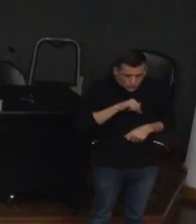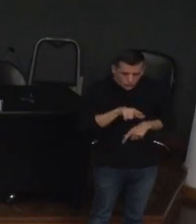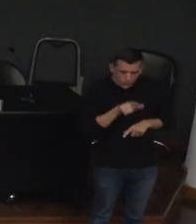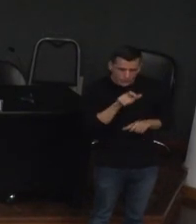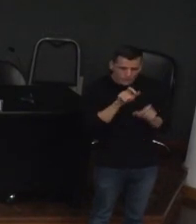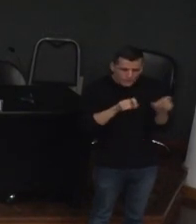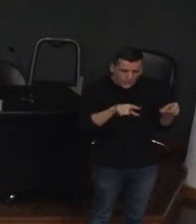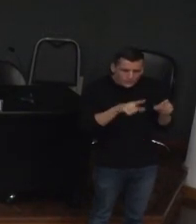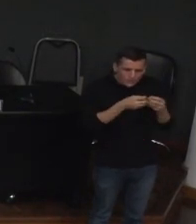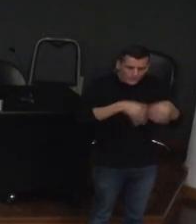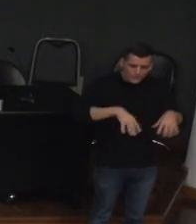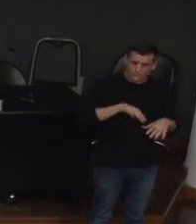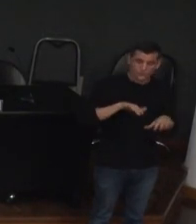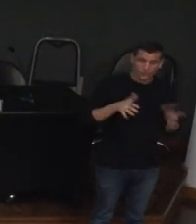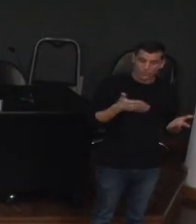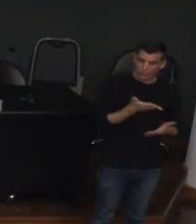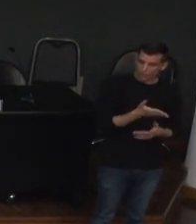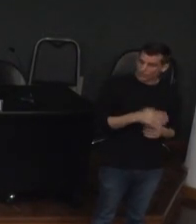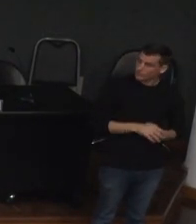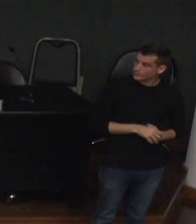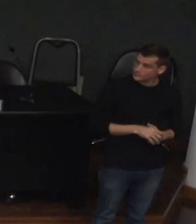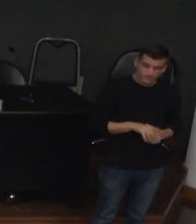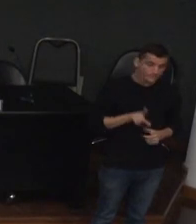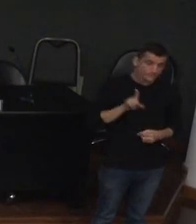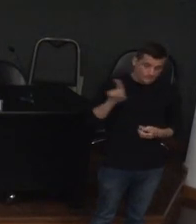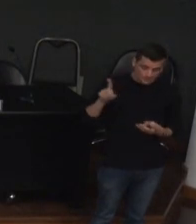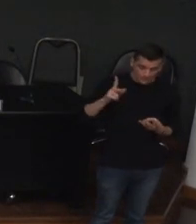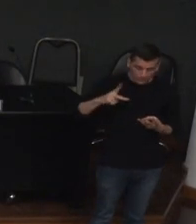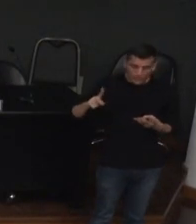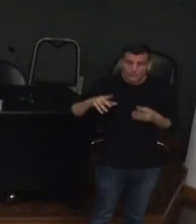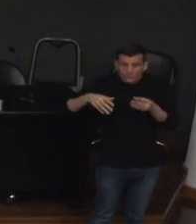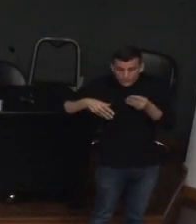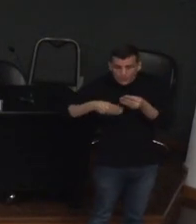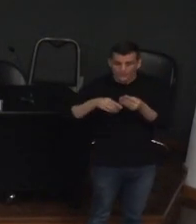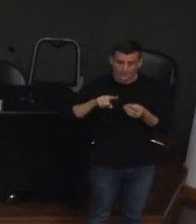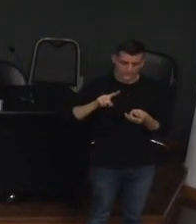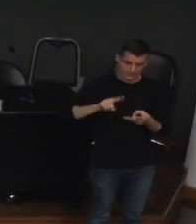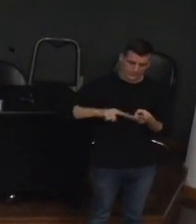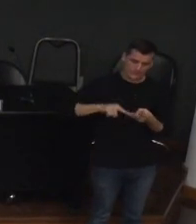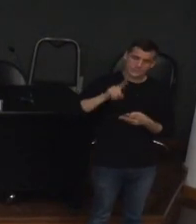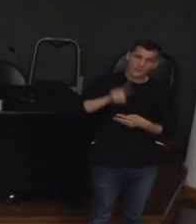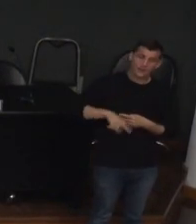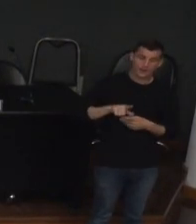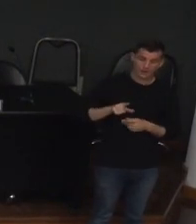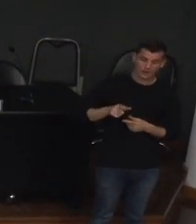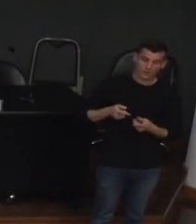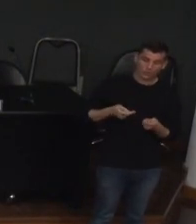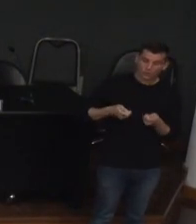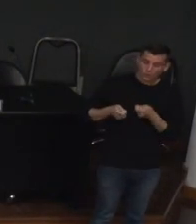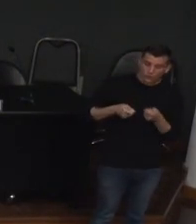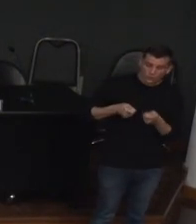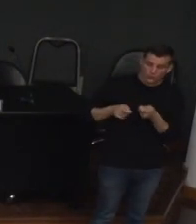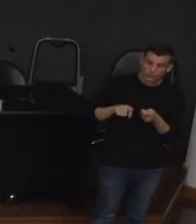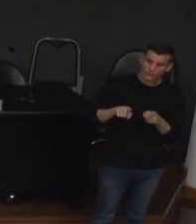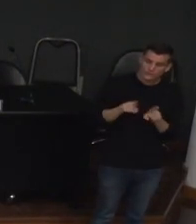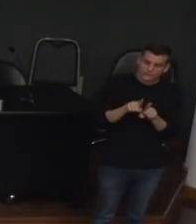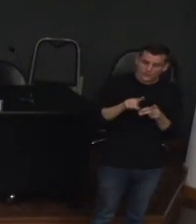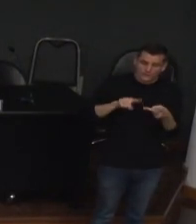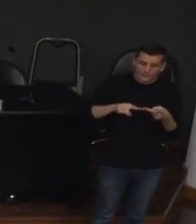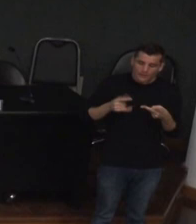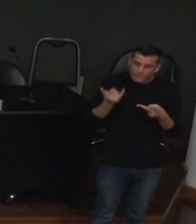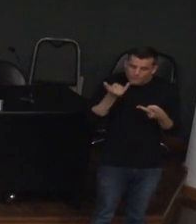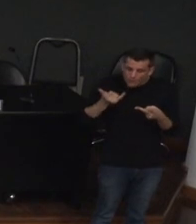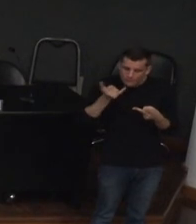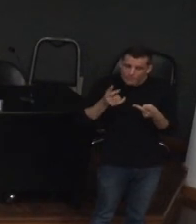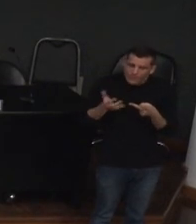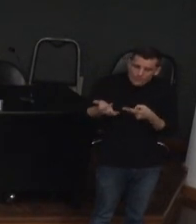Nesse caso aqui, o terceiro é se há... Vamos pensar sempre no controlador e no dado, né? O terceiro é se há um